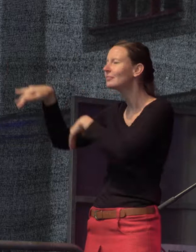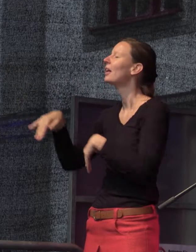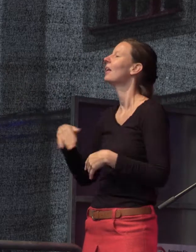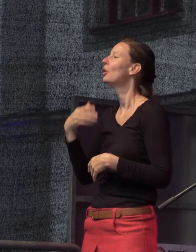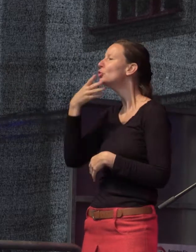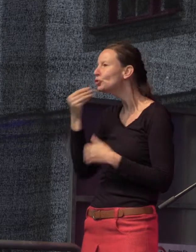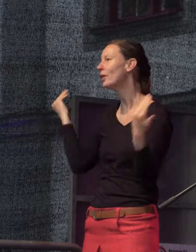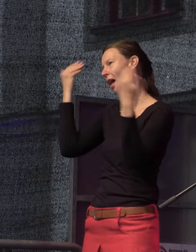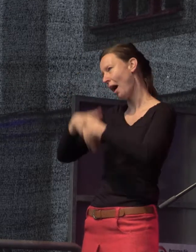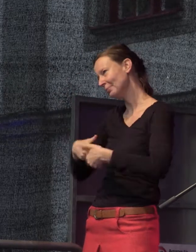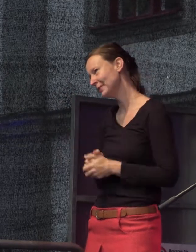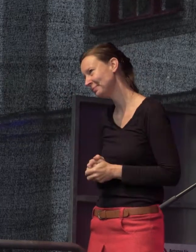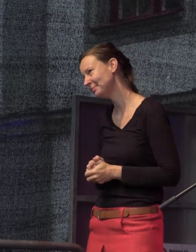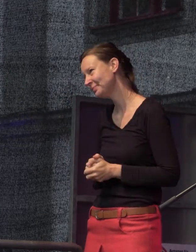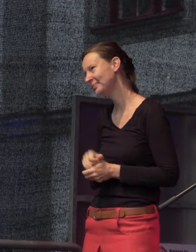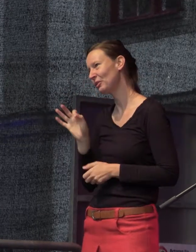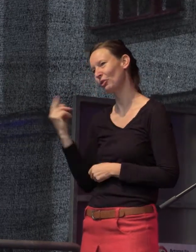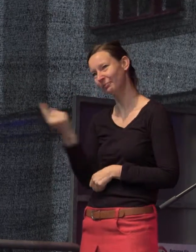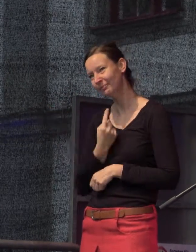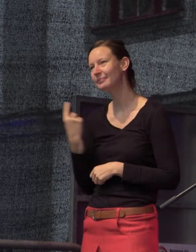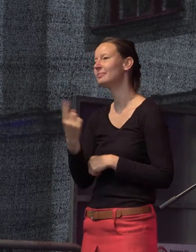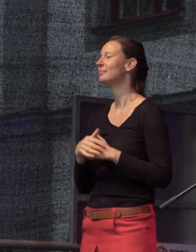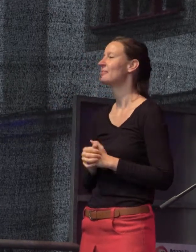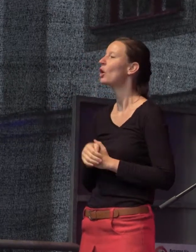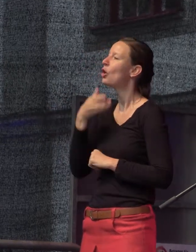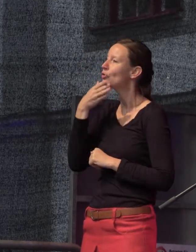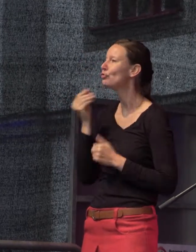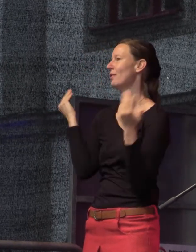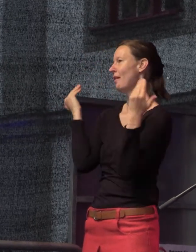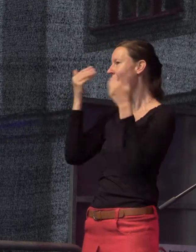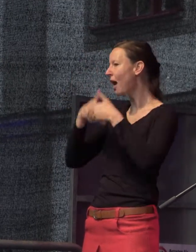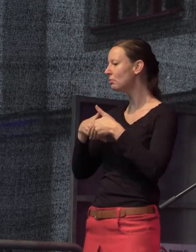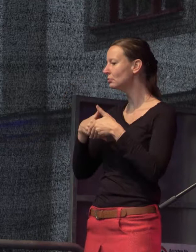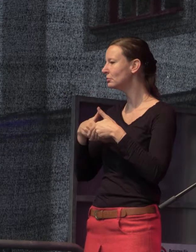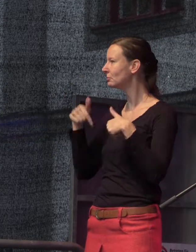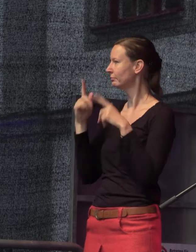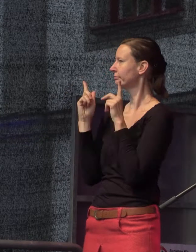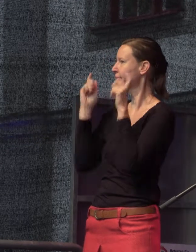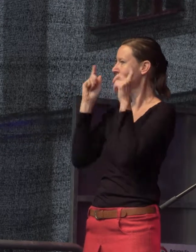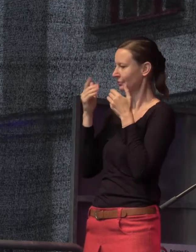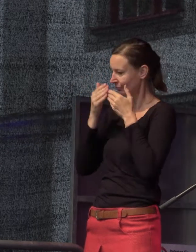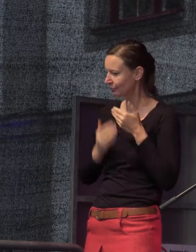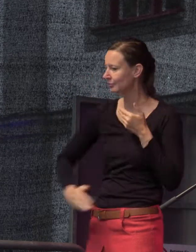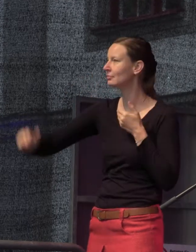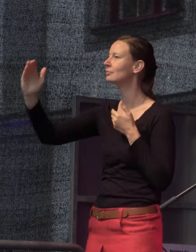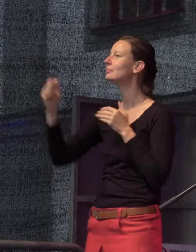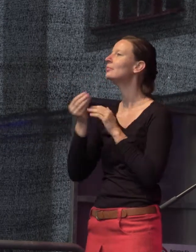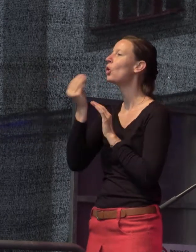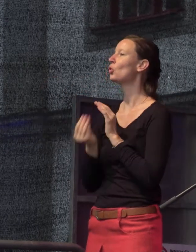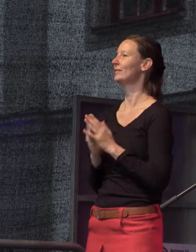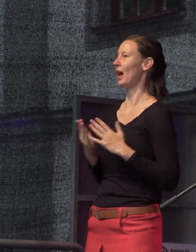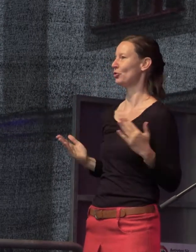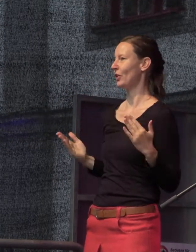meine damen und haben einen angenehmen abend als auftakt zur diesjährigen kunstausstellung im